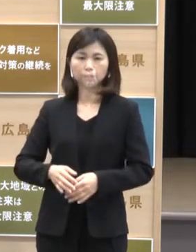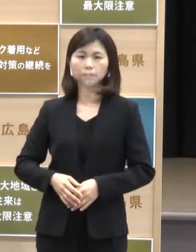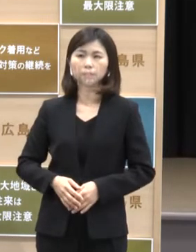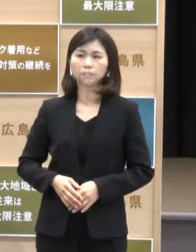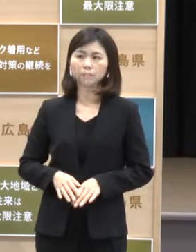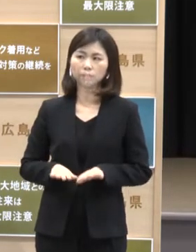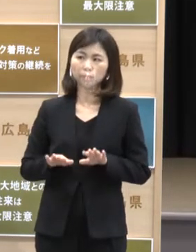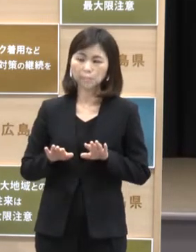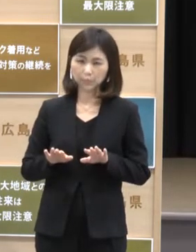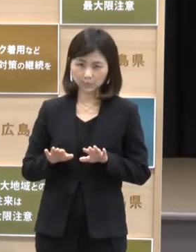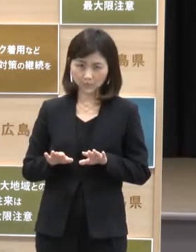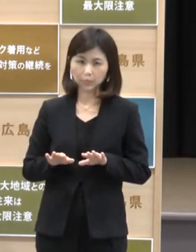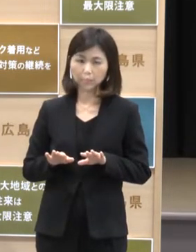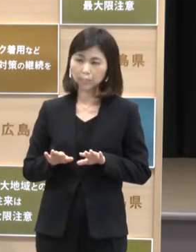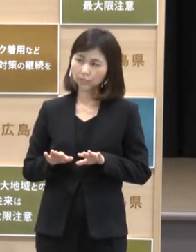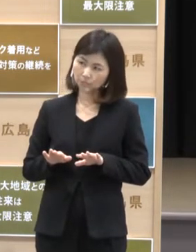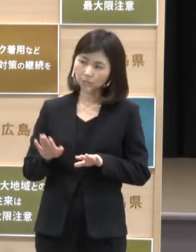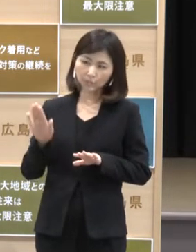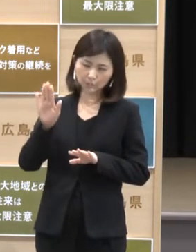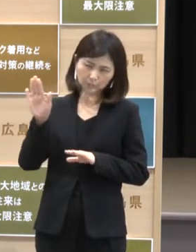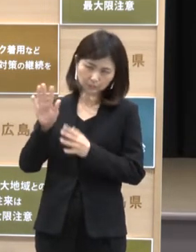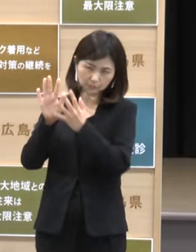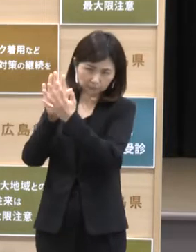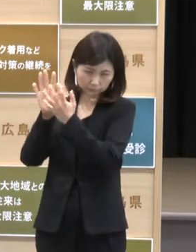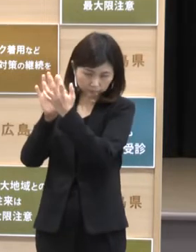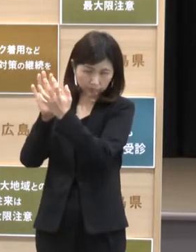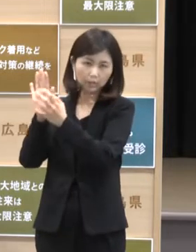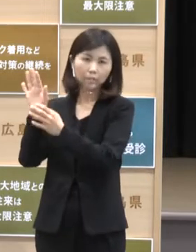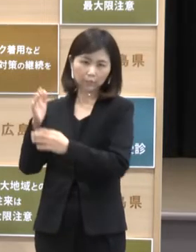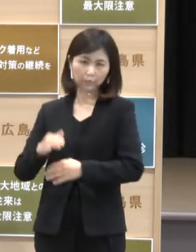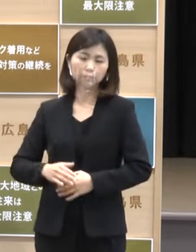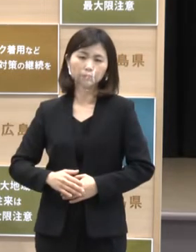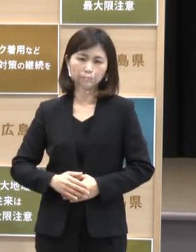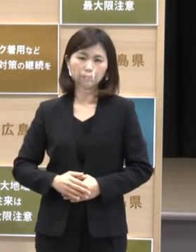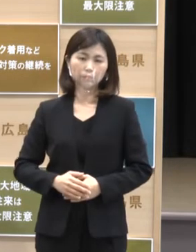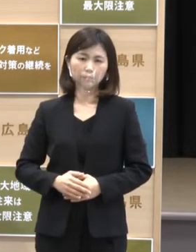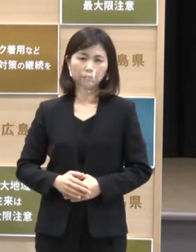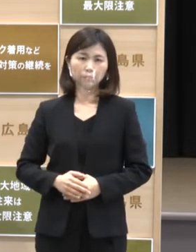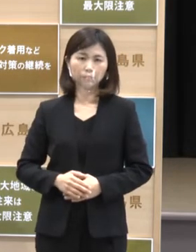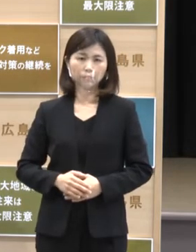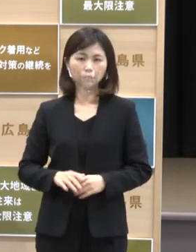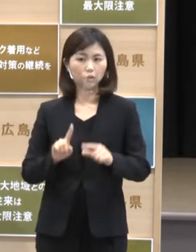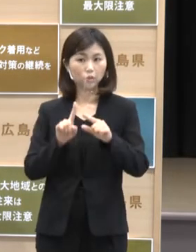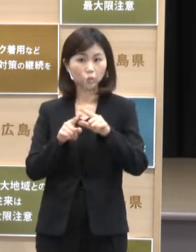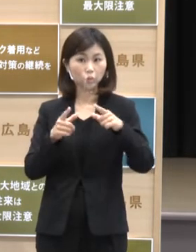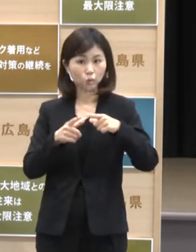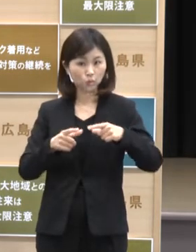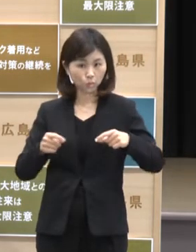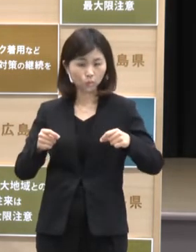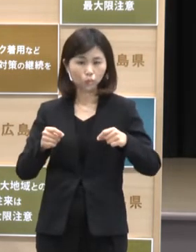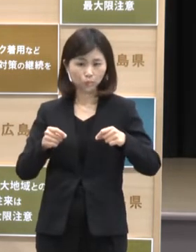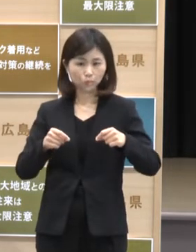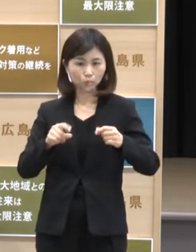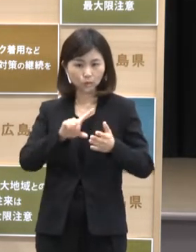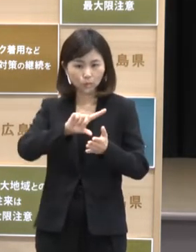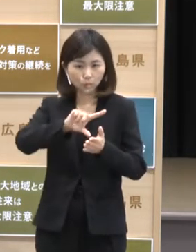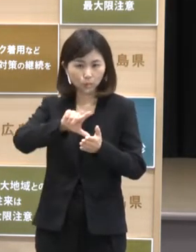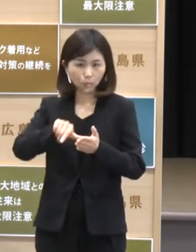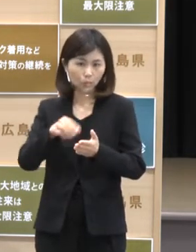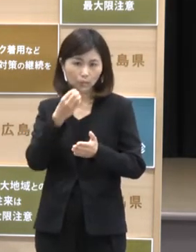今日もですね、ちょっと発達しない天気ですけれども、まだ中国地方、梅雨入りの発表はないんですが、